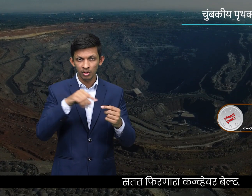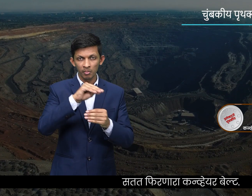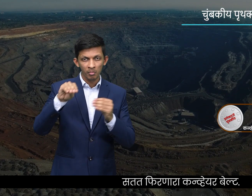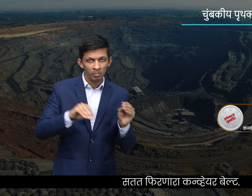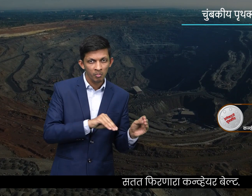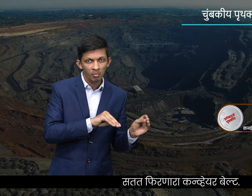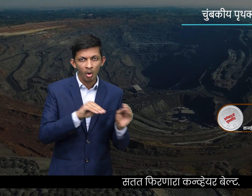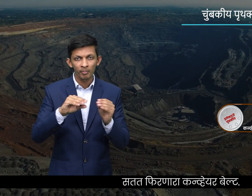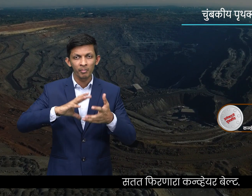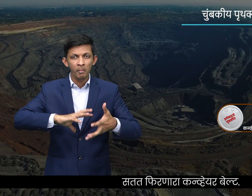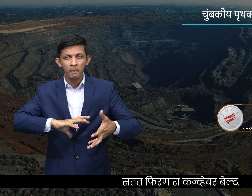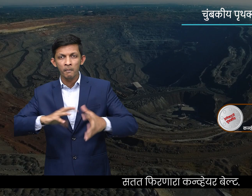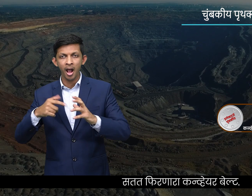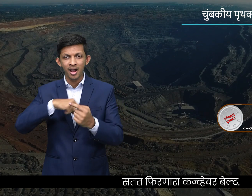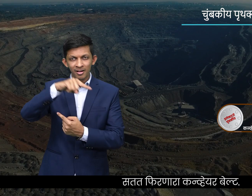बेल्ट.